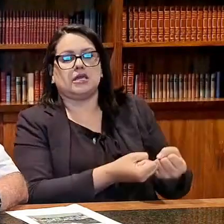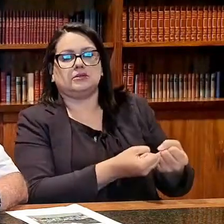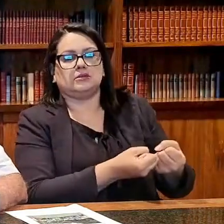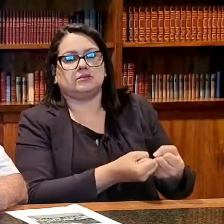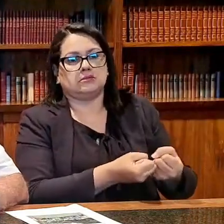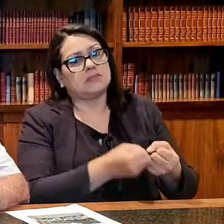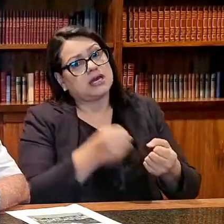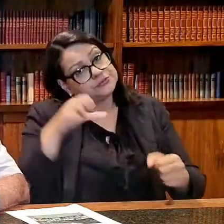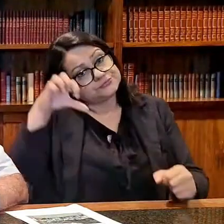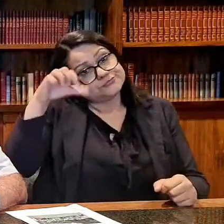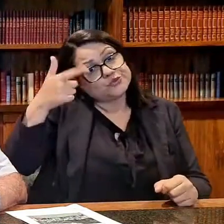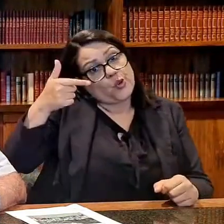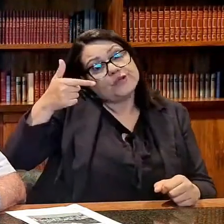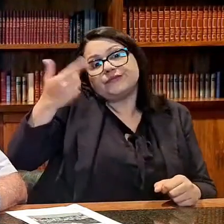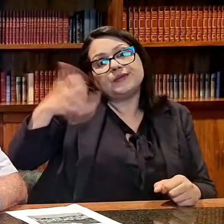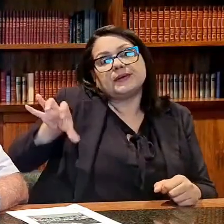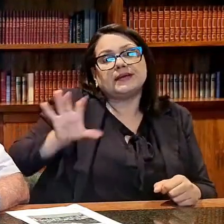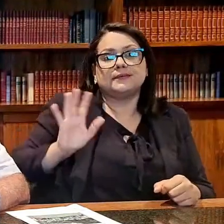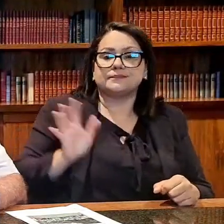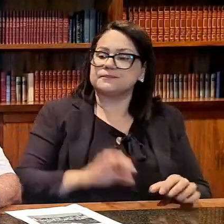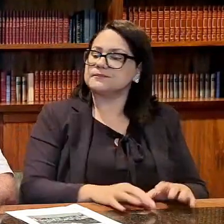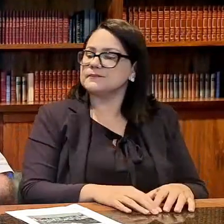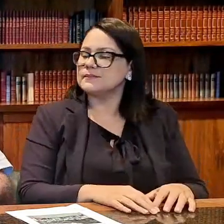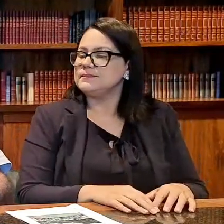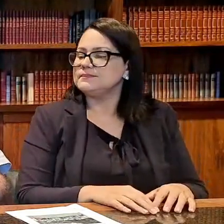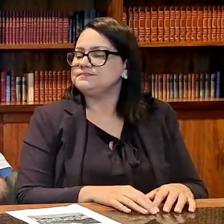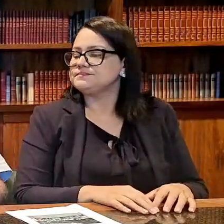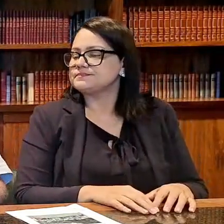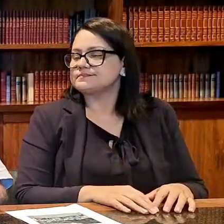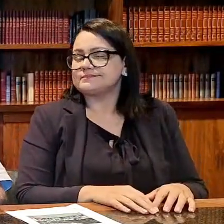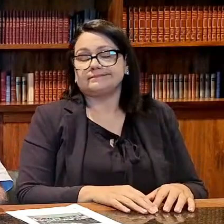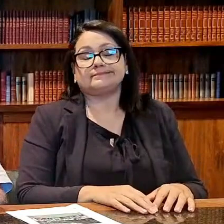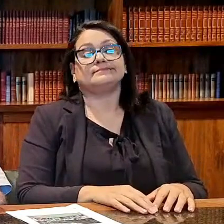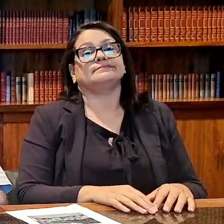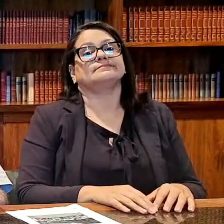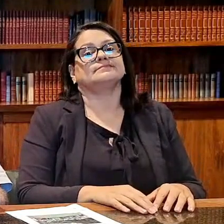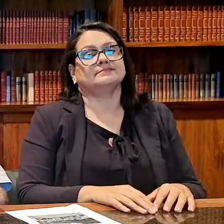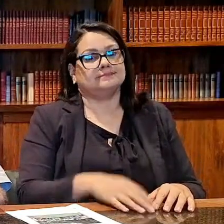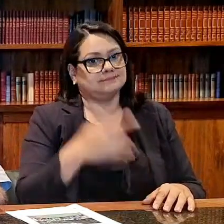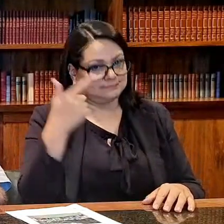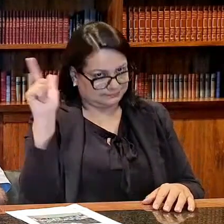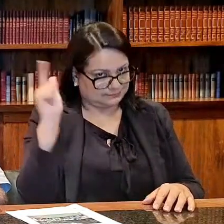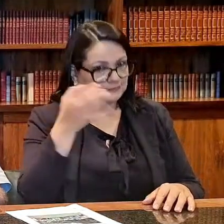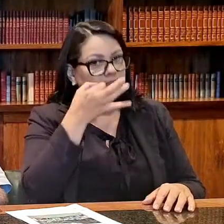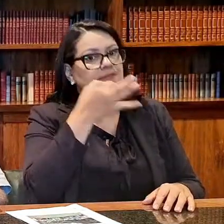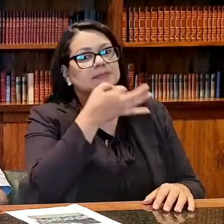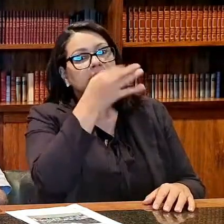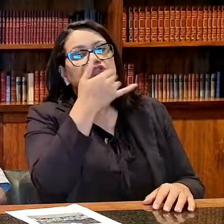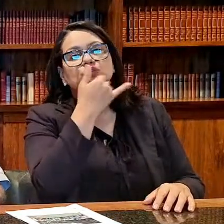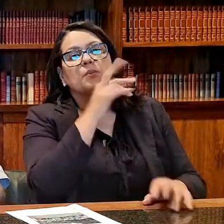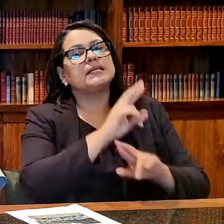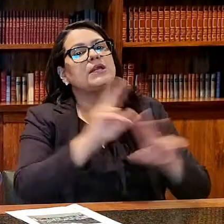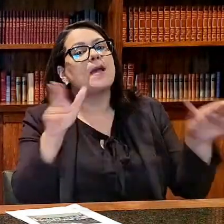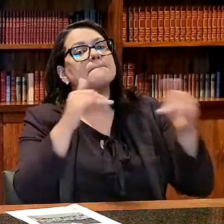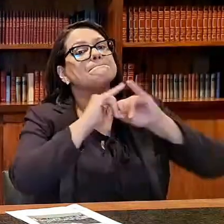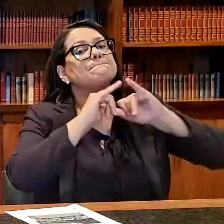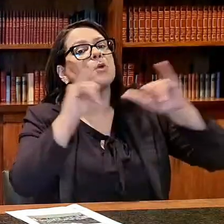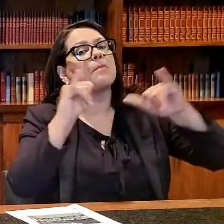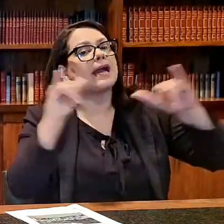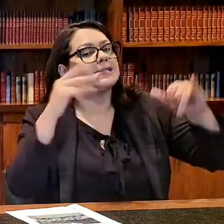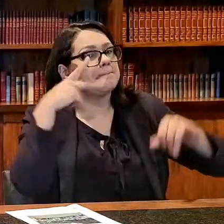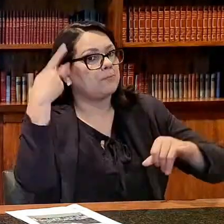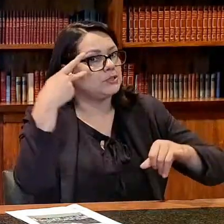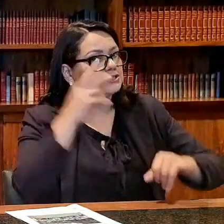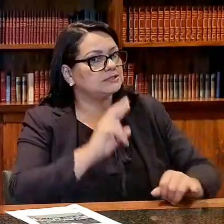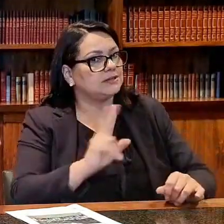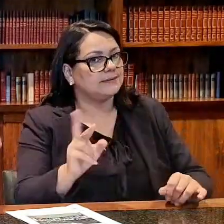Agora, tem mais aqui, tem mais aqui. Olha só, pessoal, aqui não é propaganda política, é verdade. Os